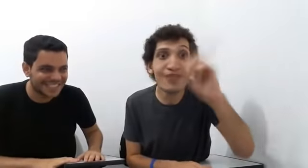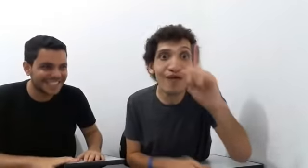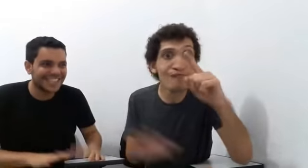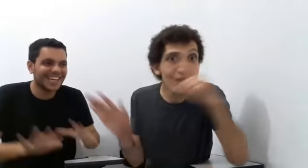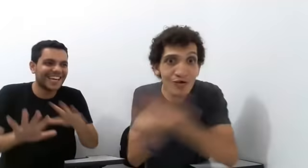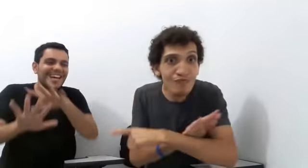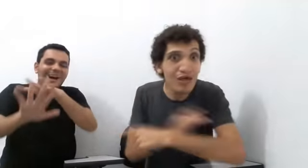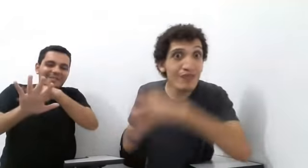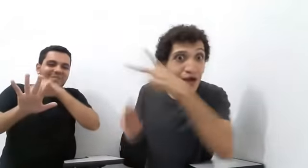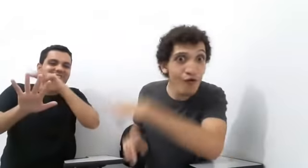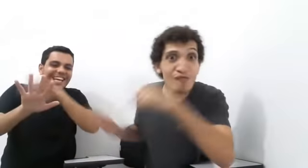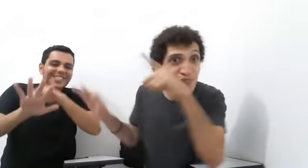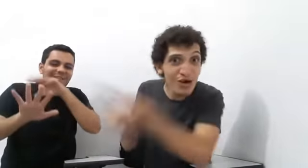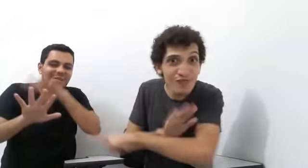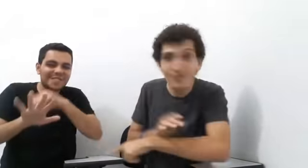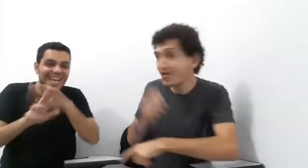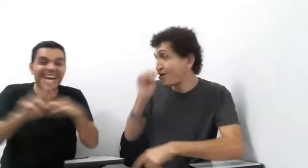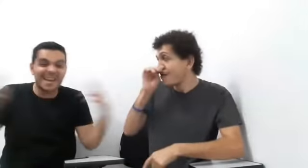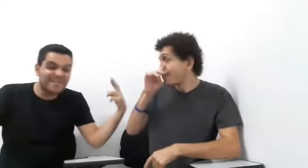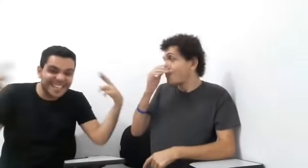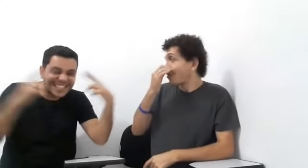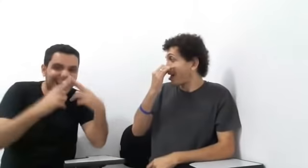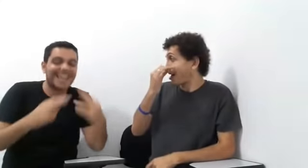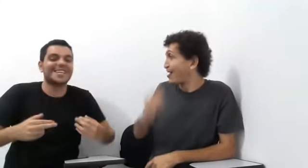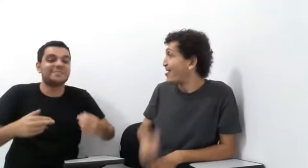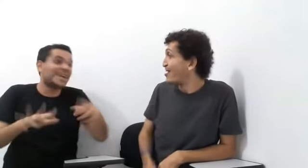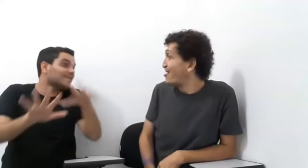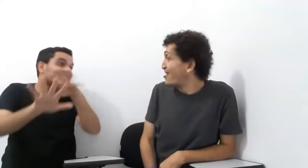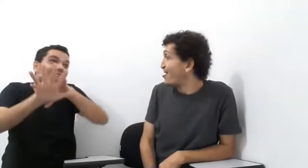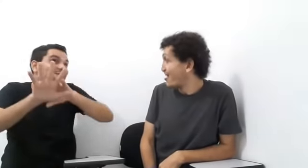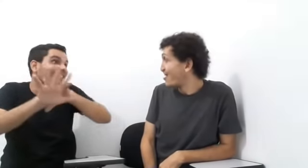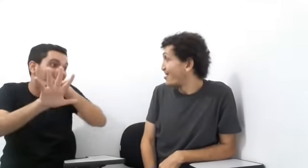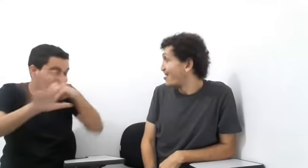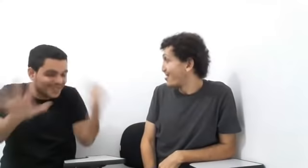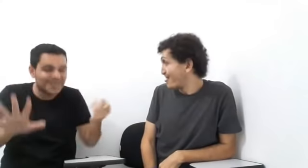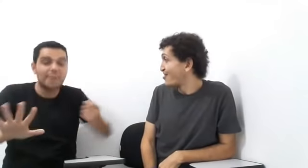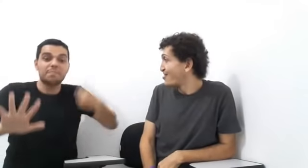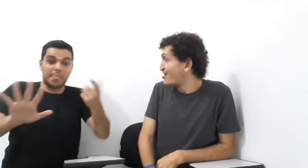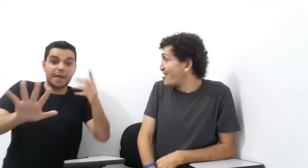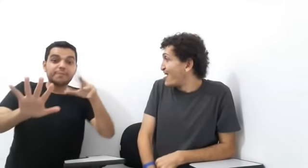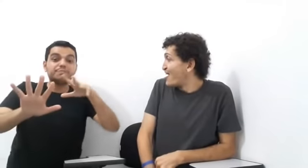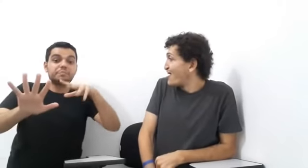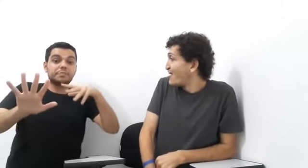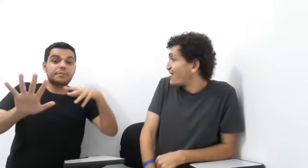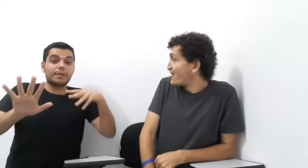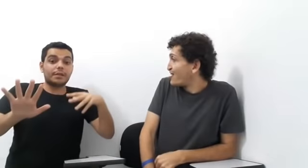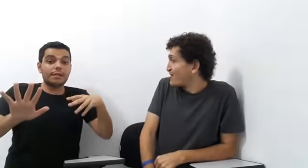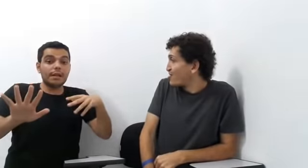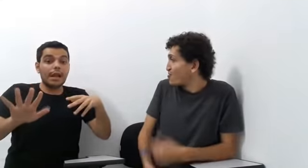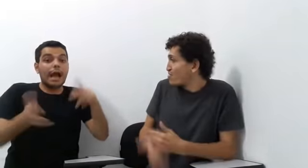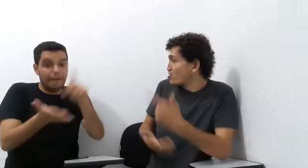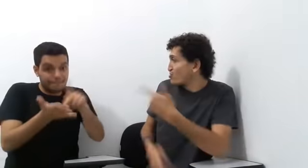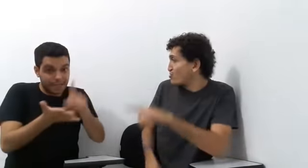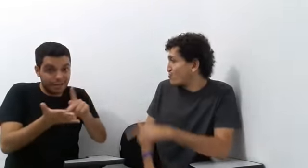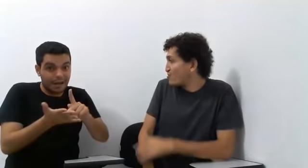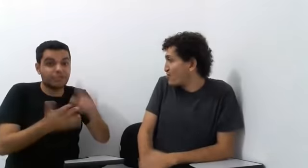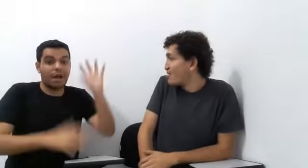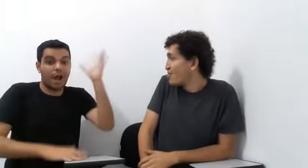Não, pergunta. Referenciar aqui, que é o sinal que vai definir tudo. Ok. O exemplo,